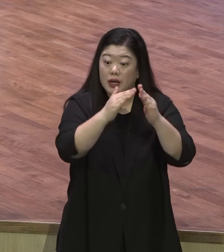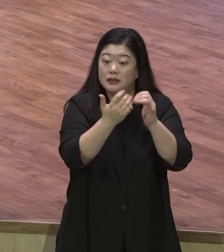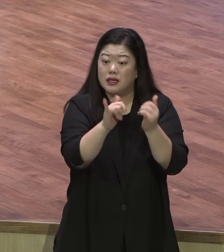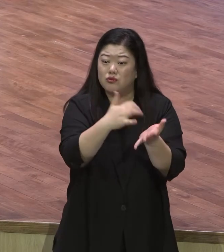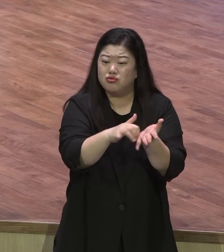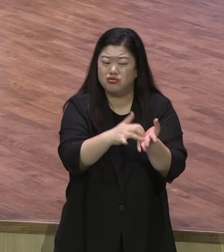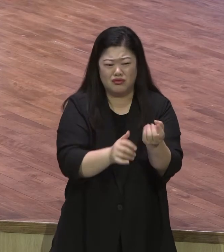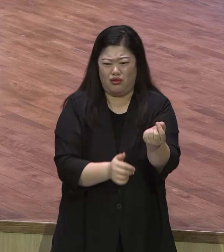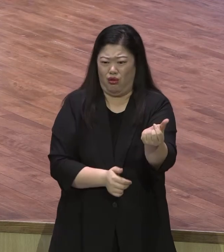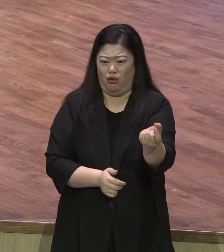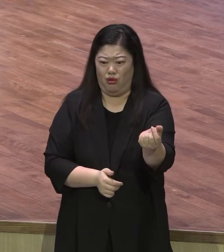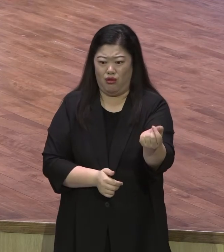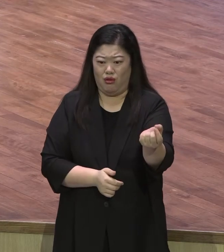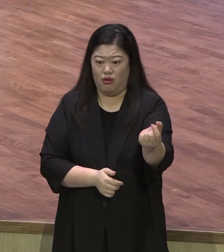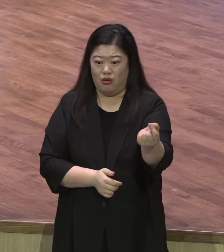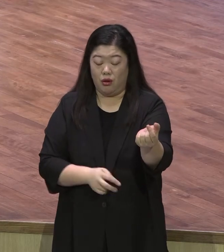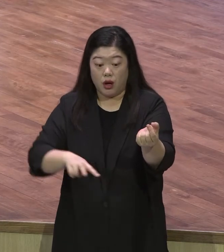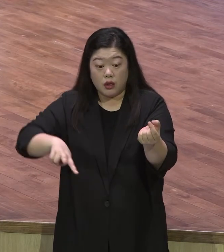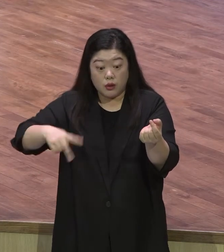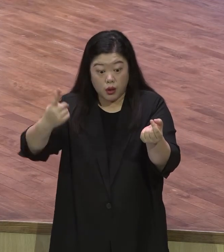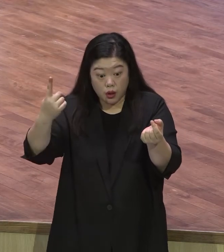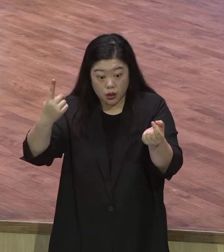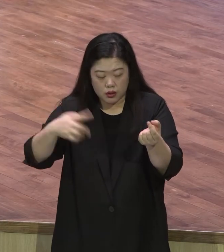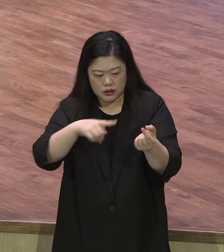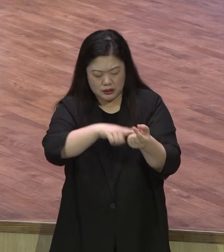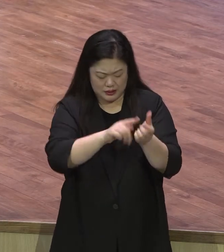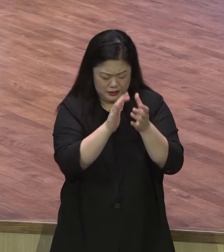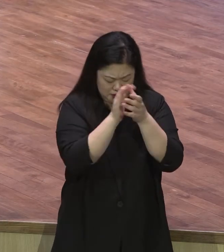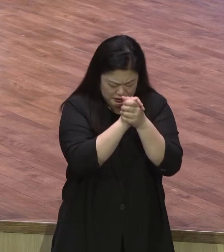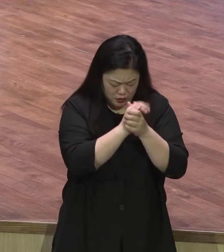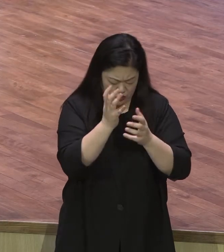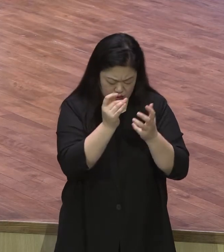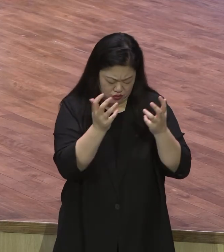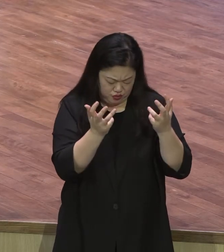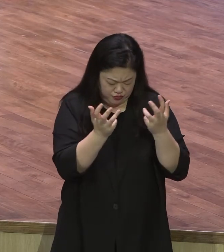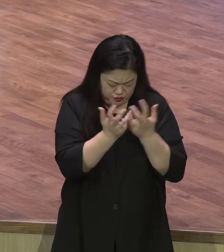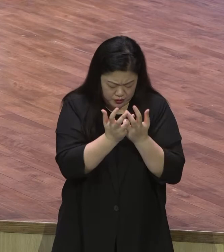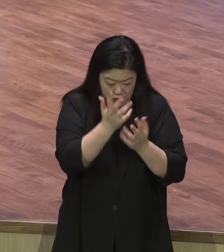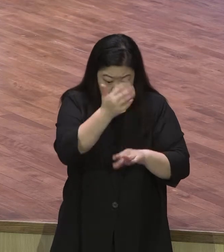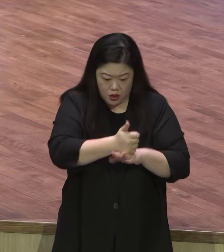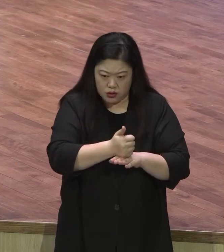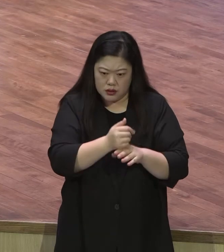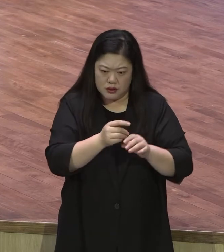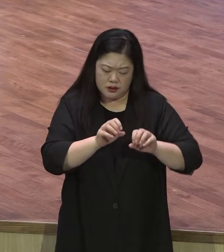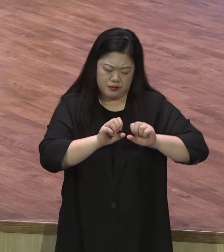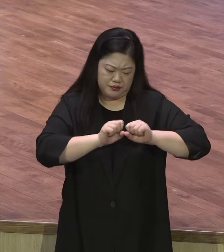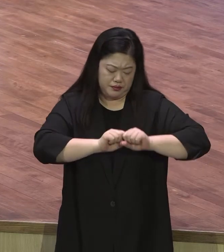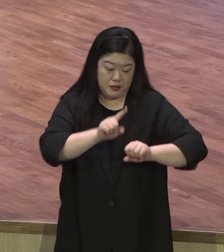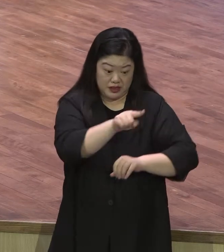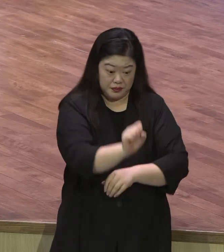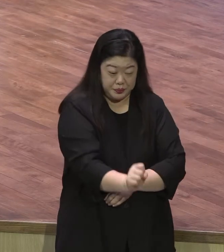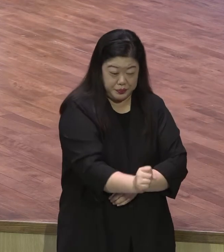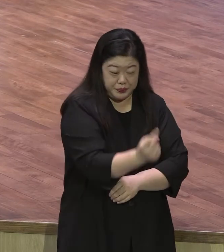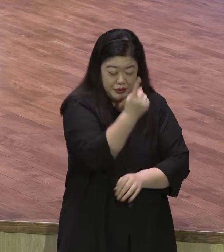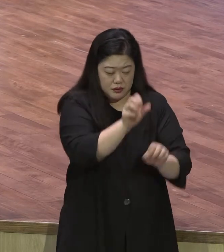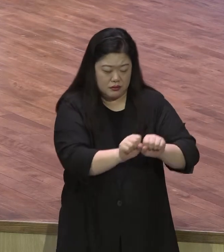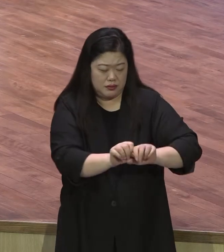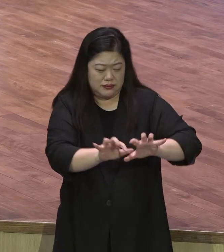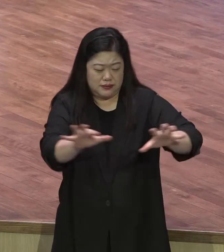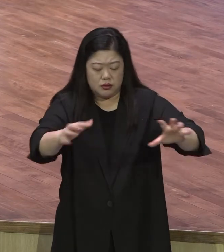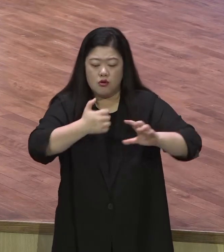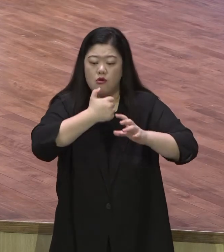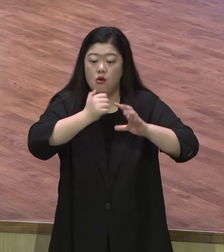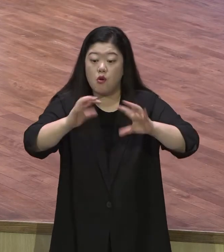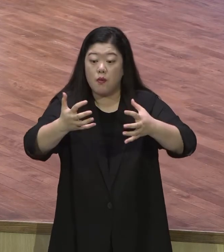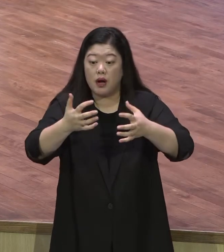그런데도 뭡니까 이 적은 숫자가 결국은 250년 만에 로마를 장악해버렸어요 로마가 기독교 국가를